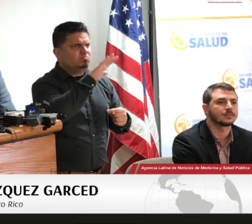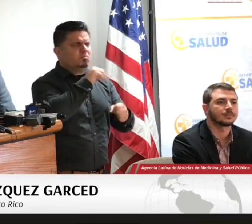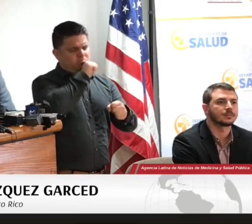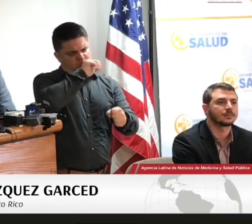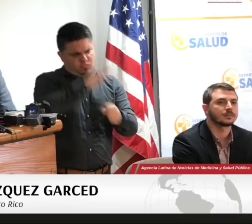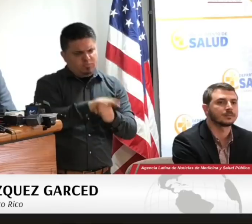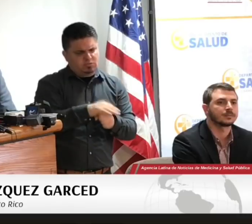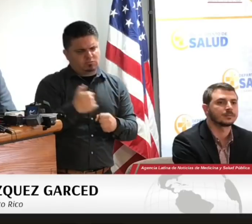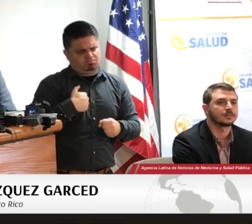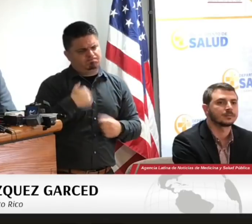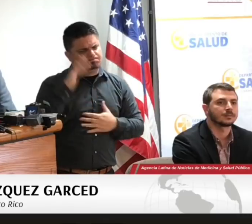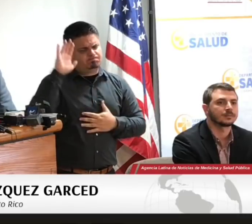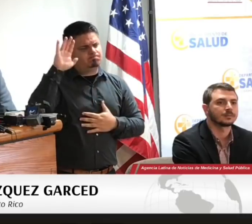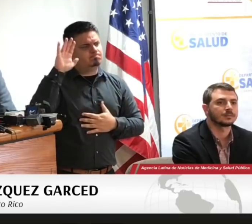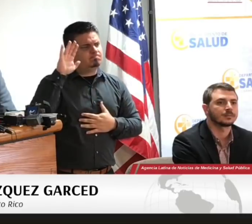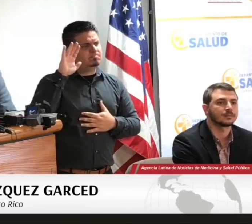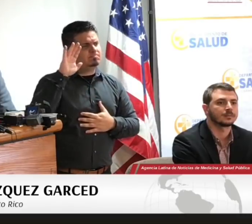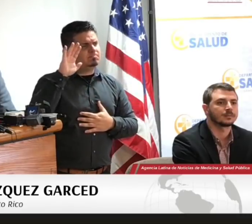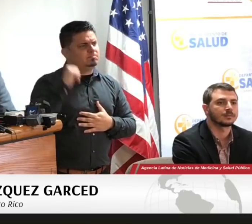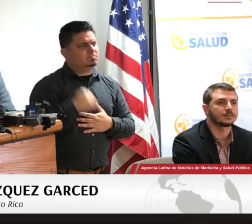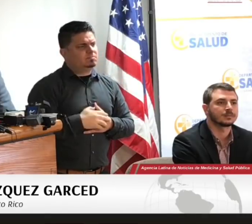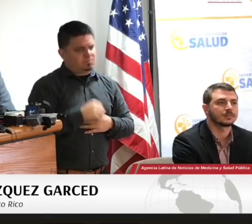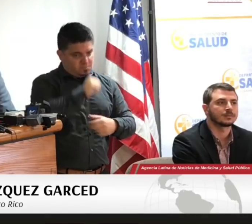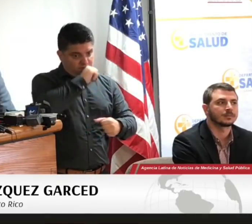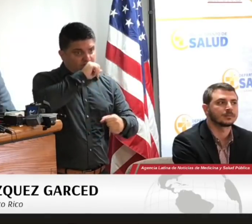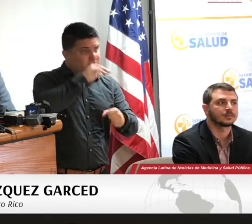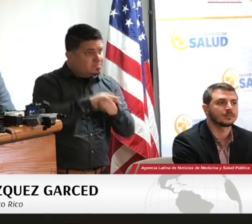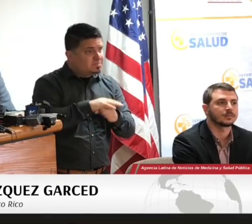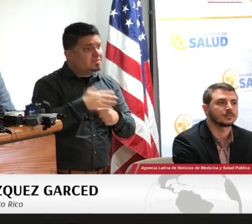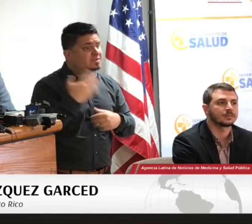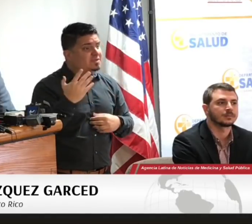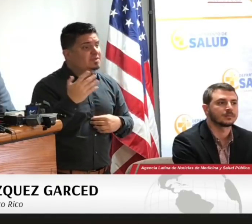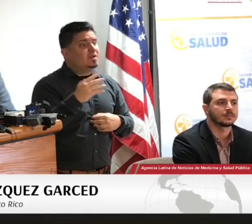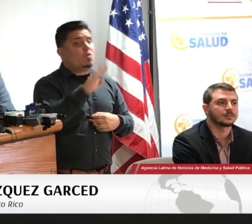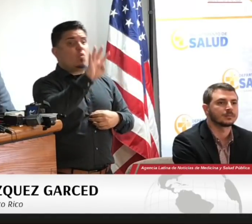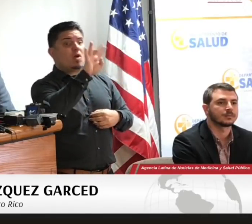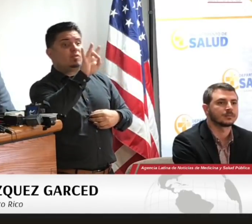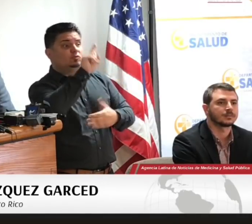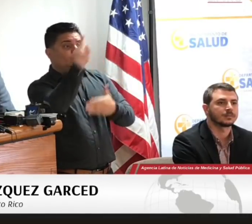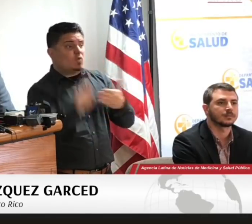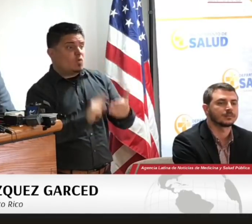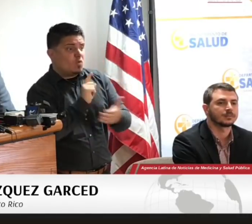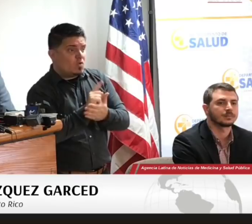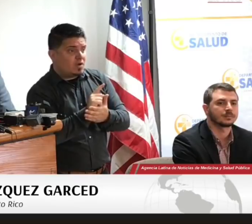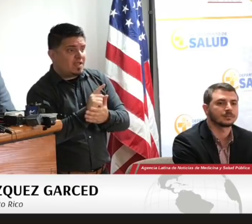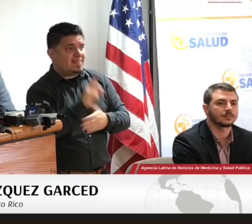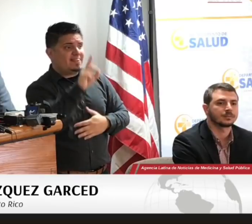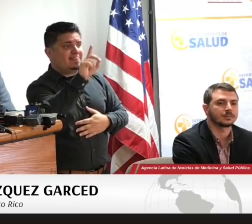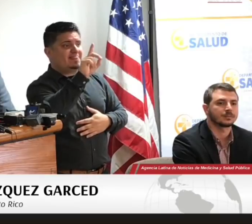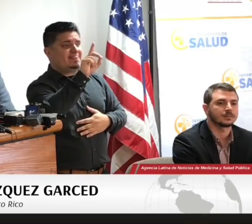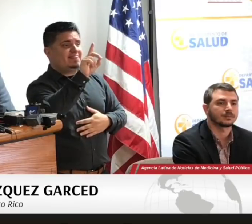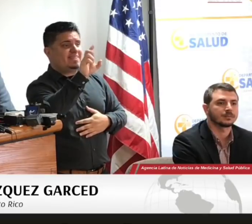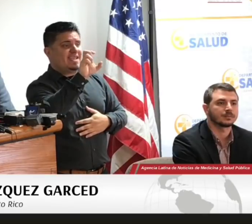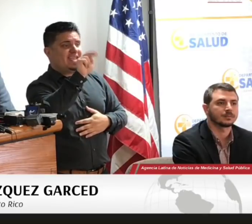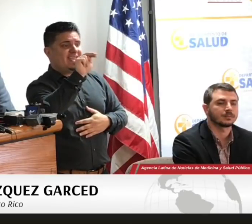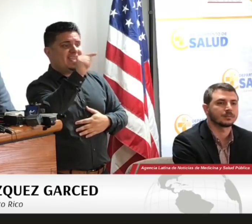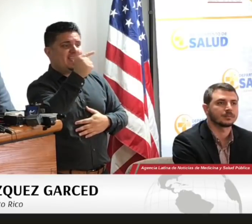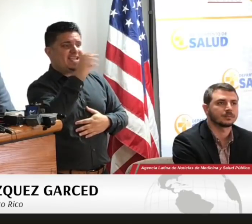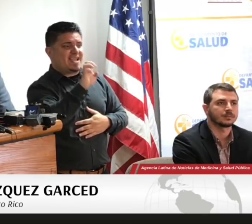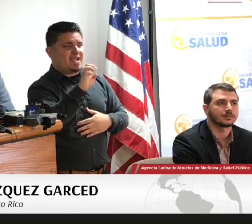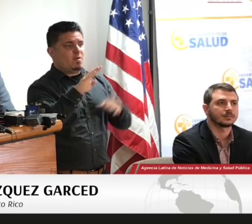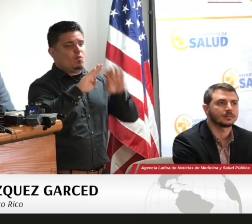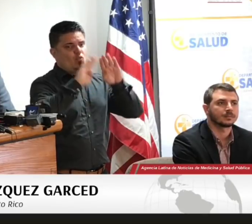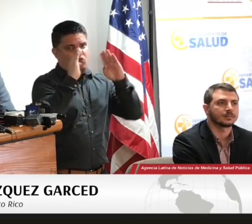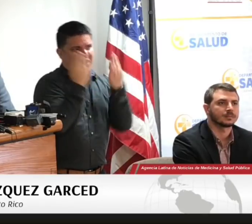Se comprometen que en 48 horas el Dengue Branch en Puerto Rico podrá hacer esas pruebas. Así